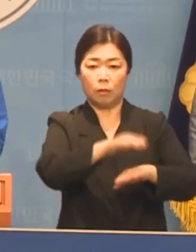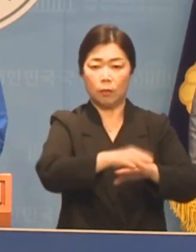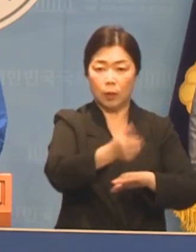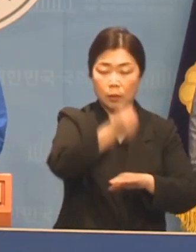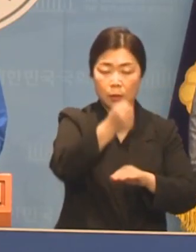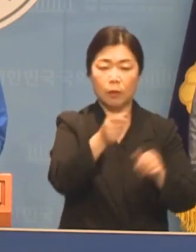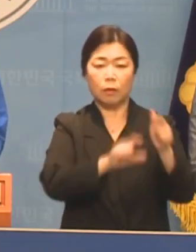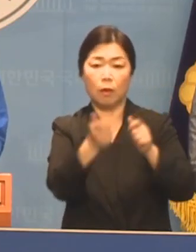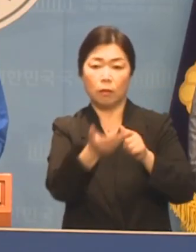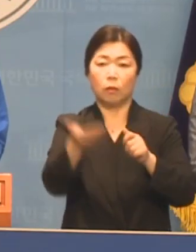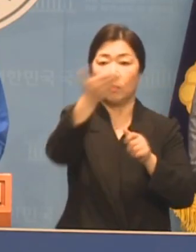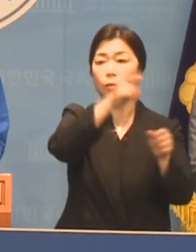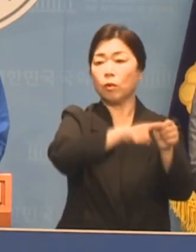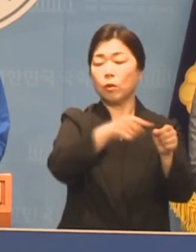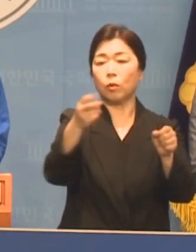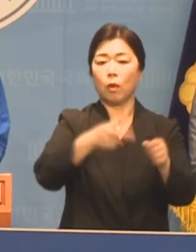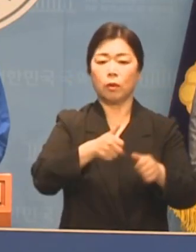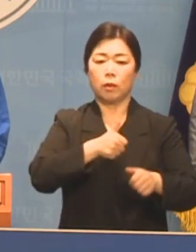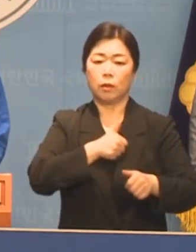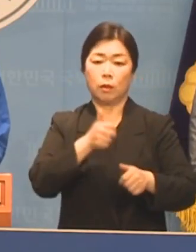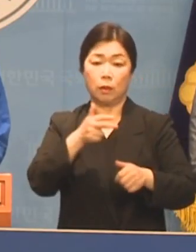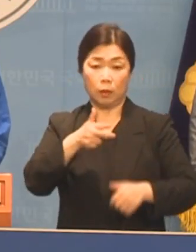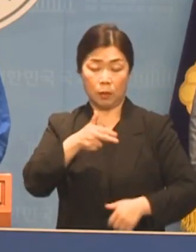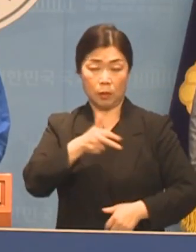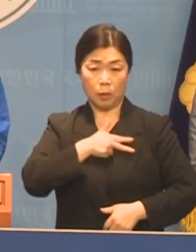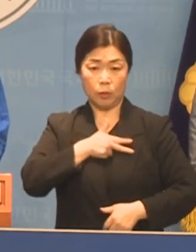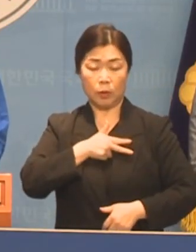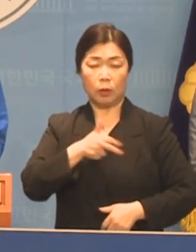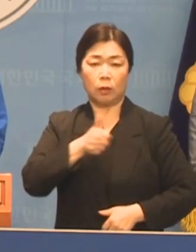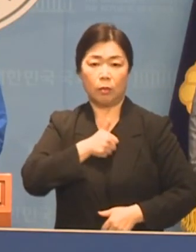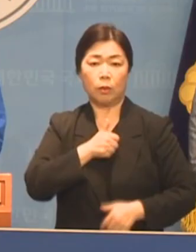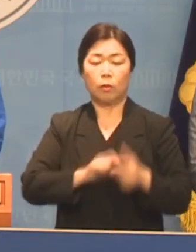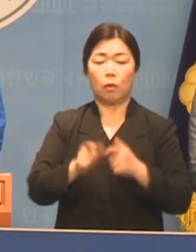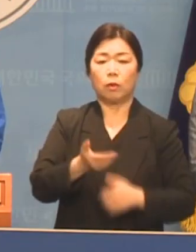향상과 자부심을 크게 갖게 하였습니다.